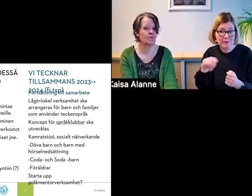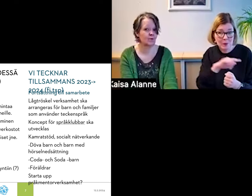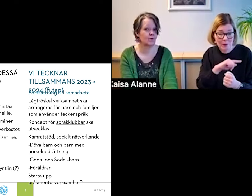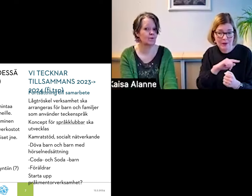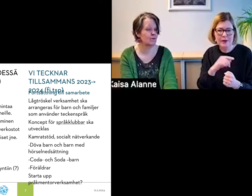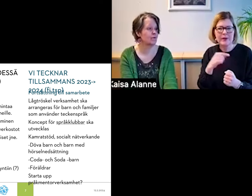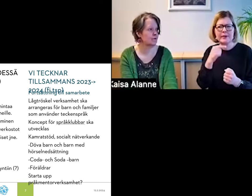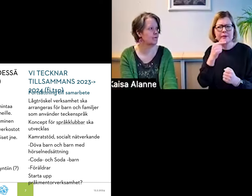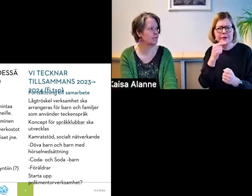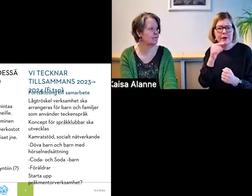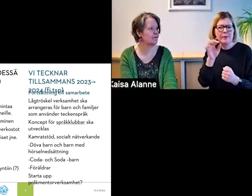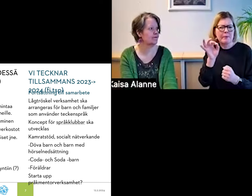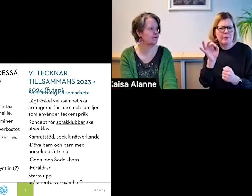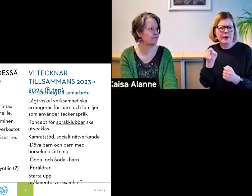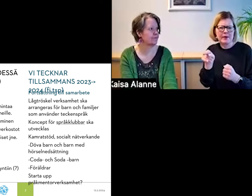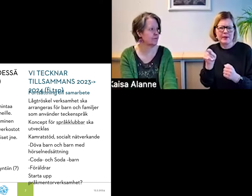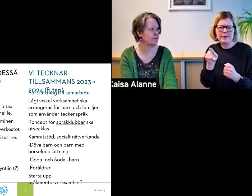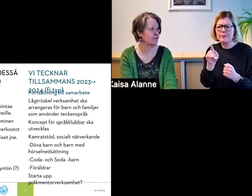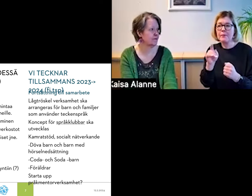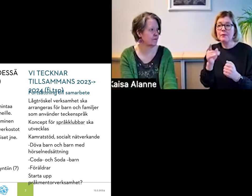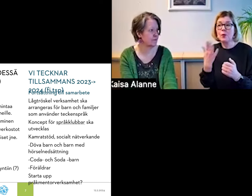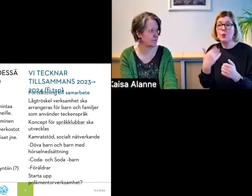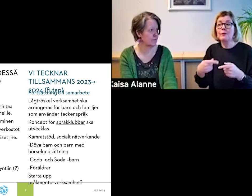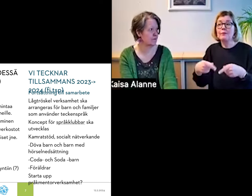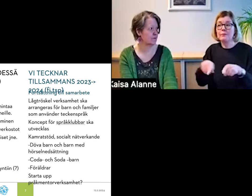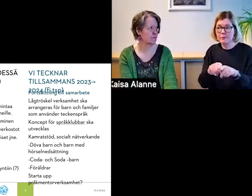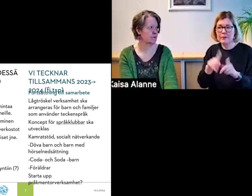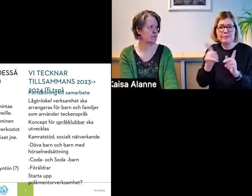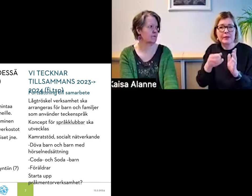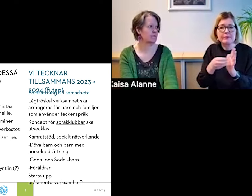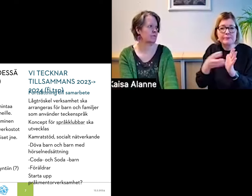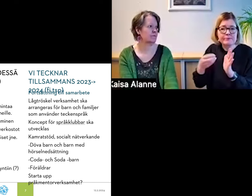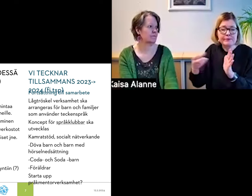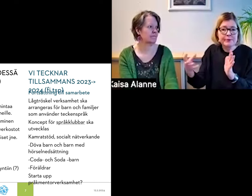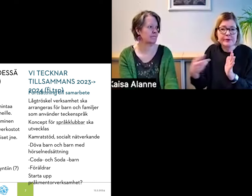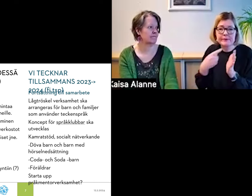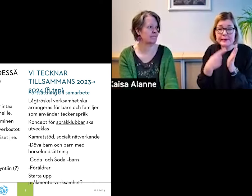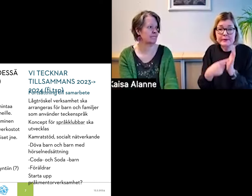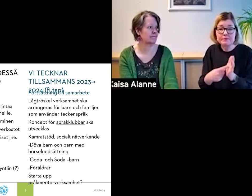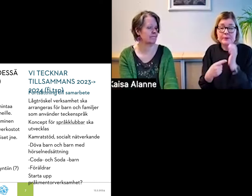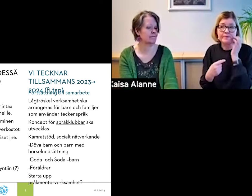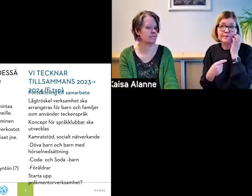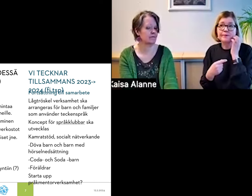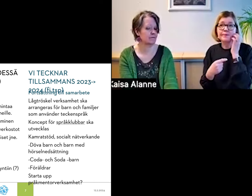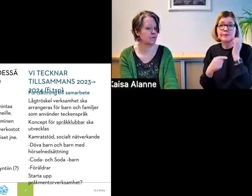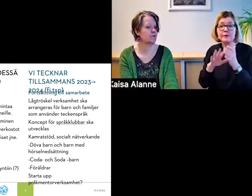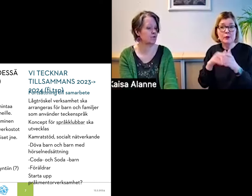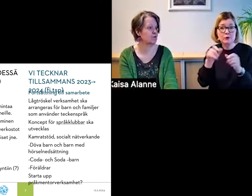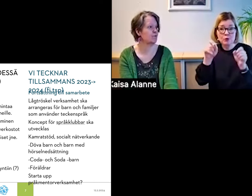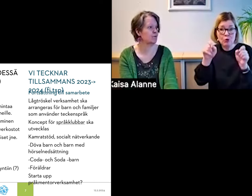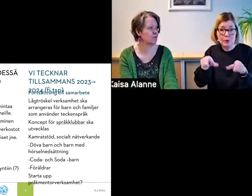piti tulla voimaan jo viime vuoden puolella, niin sitä, että millä tavalla sitten kun se muutos toteutuu, niin mitä